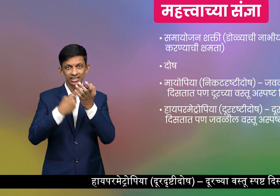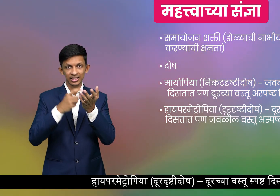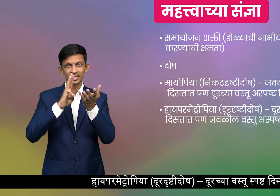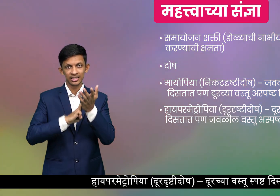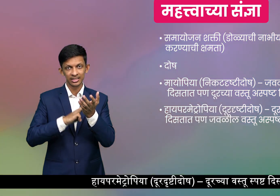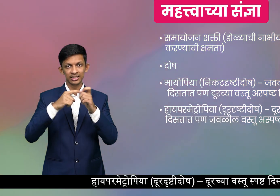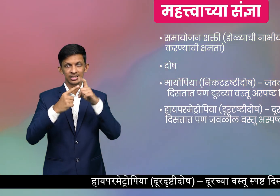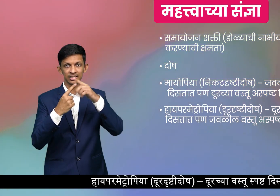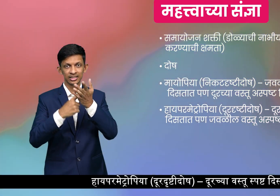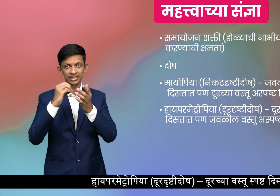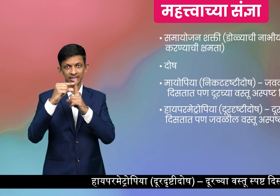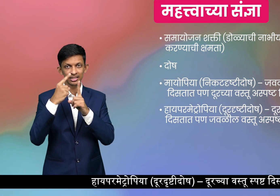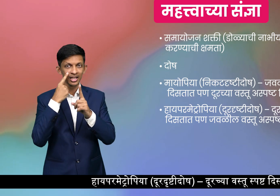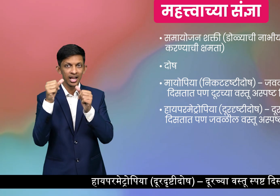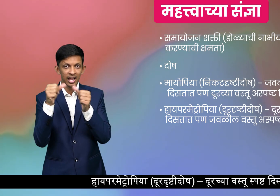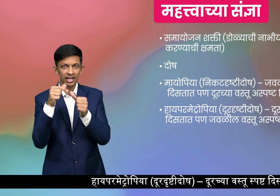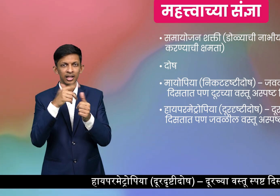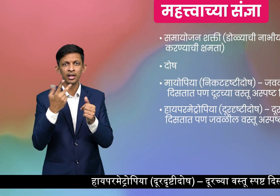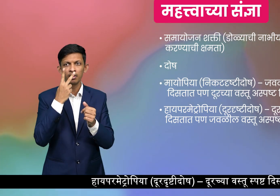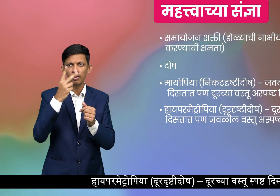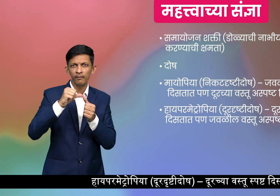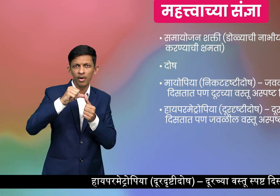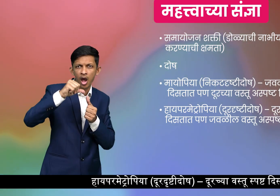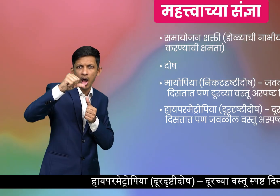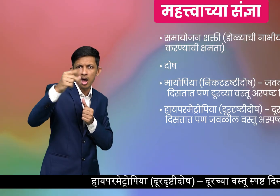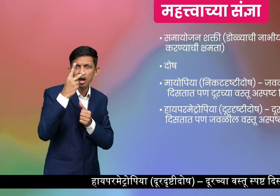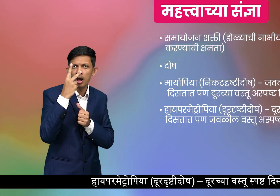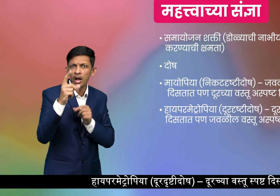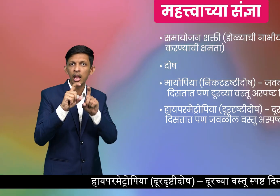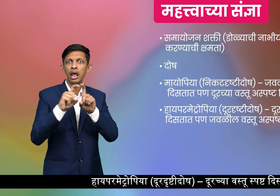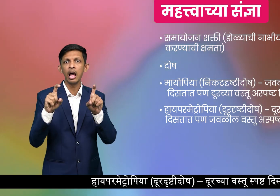हायपरमेट्रोपिया दूरदृष्टिदोष, दूरच्या वस्तू स्पष्ट दिसतात